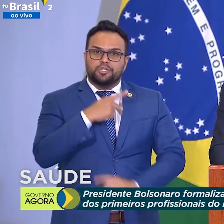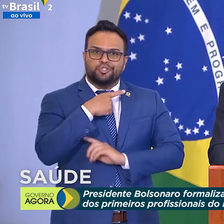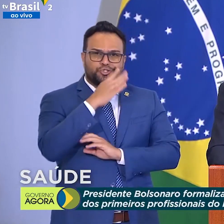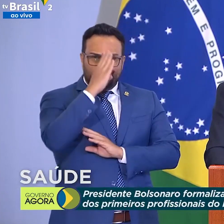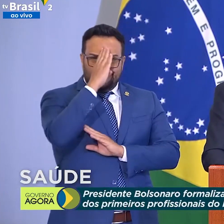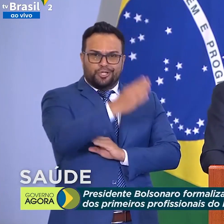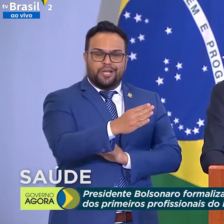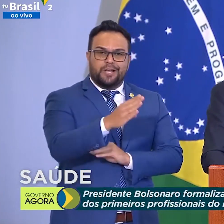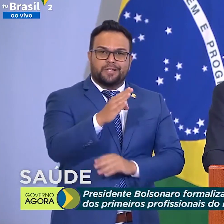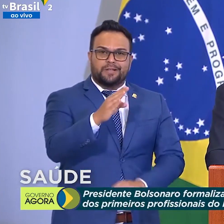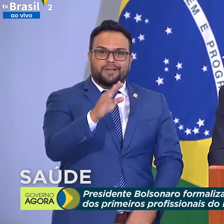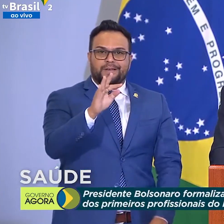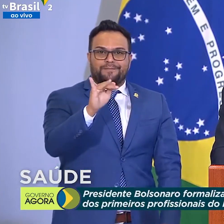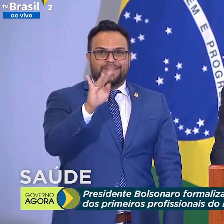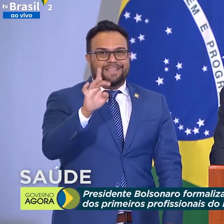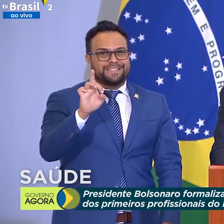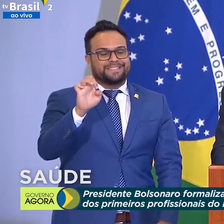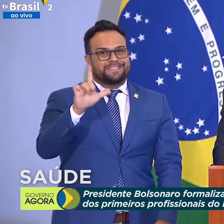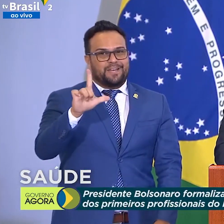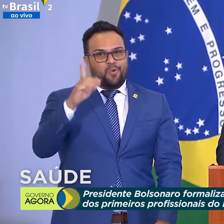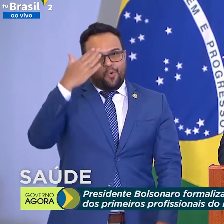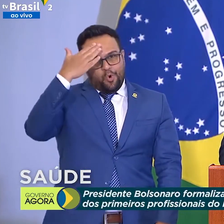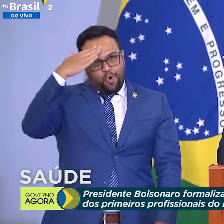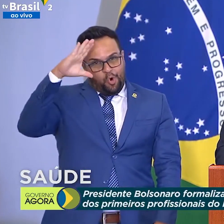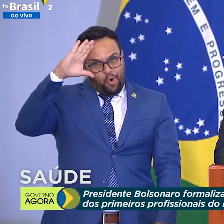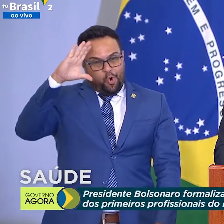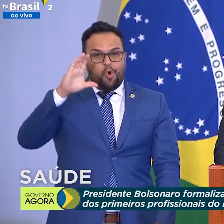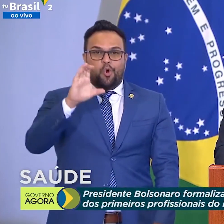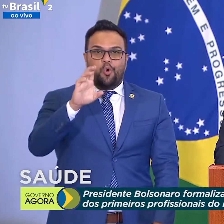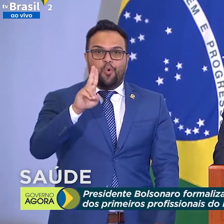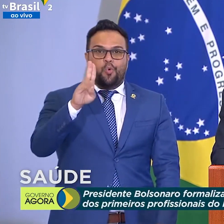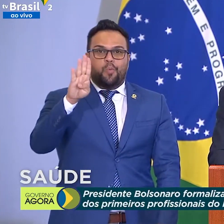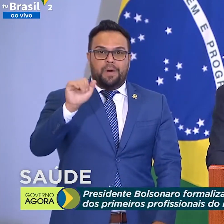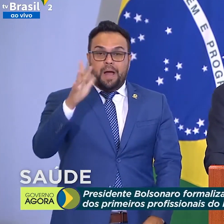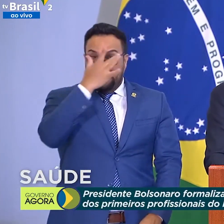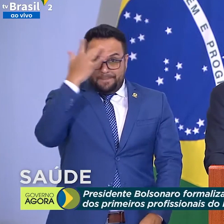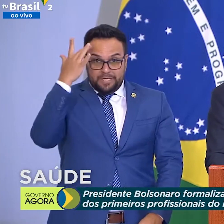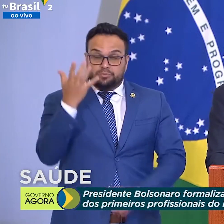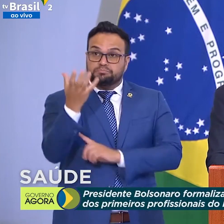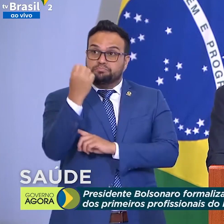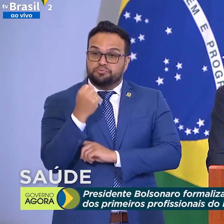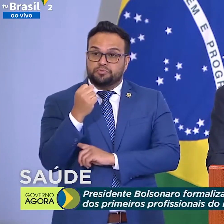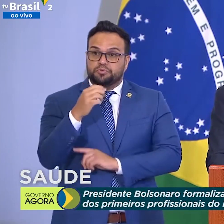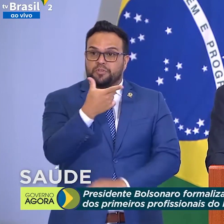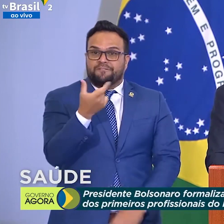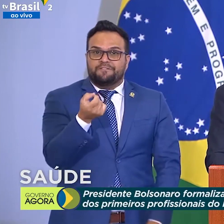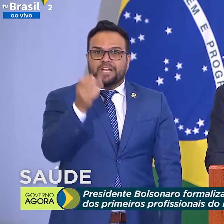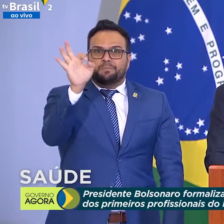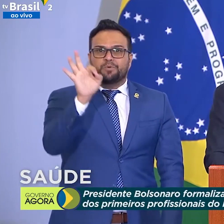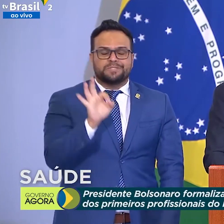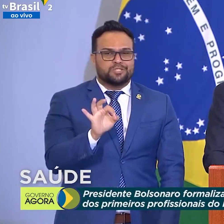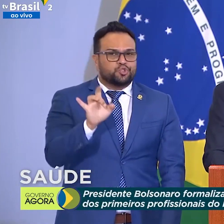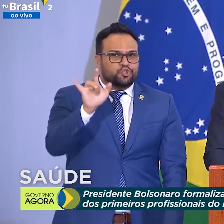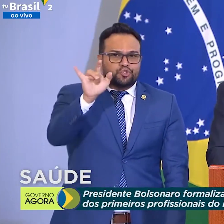diretamente para Fidel Castro. O pessoal ficava com aproximadamente 20% aqui.